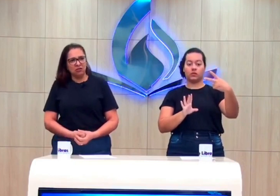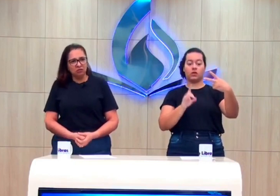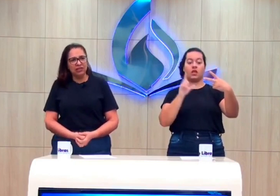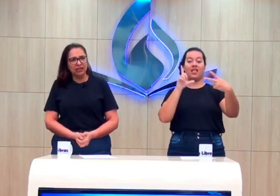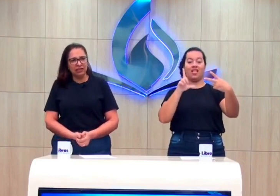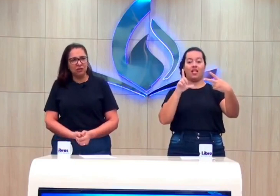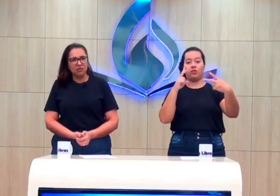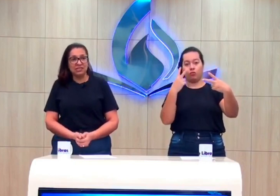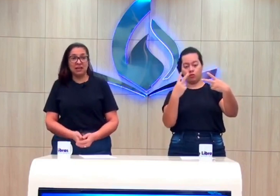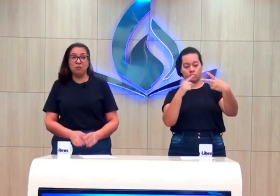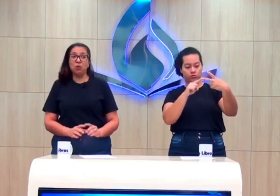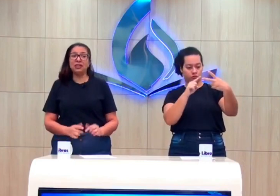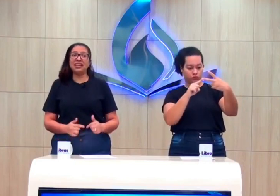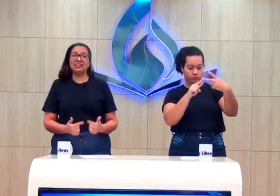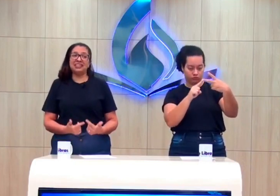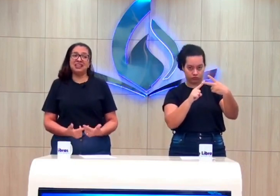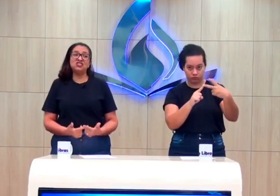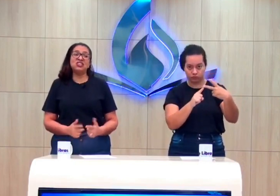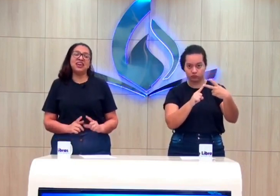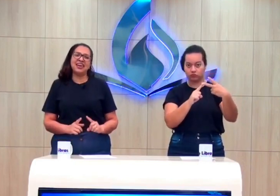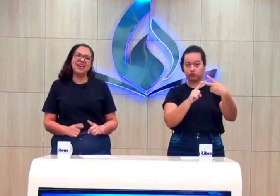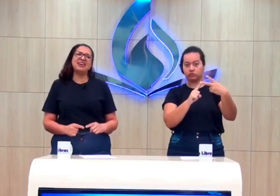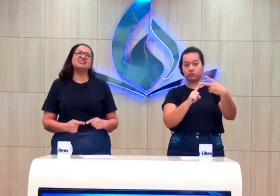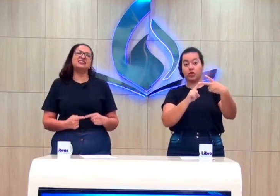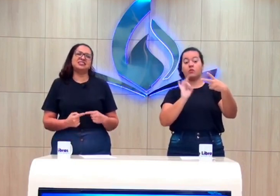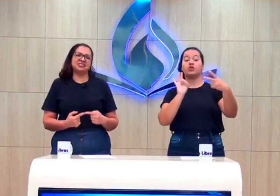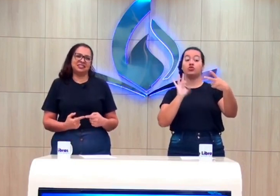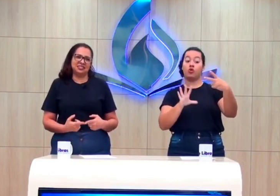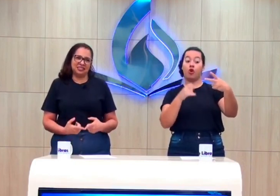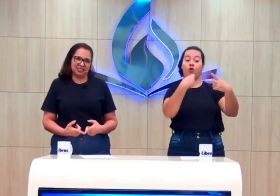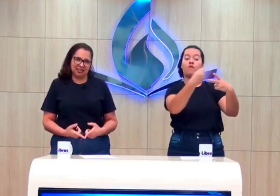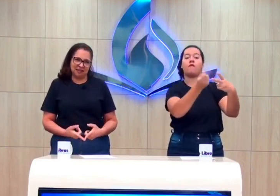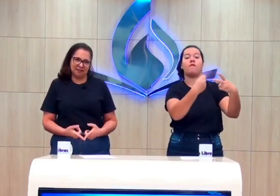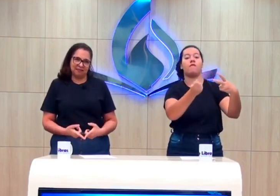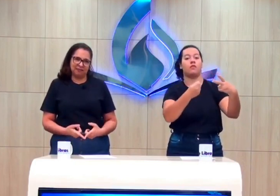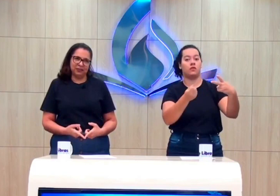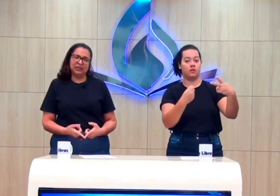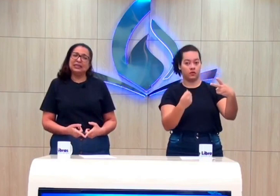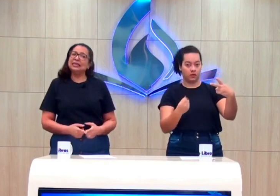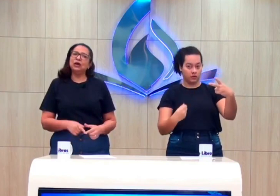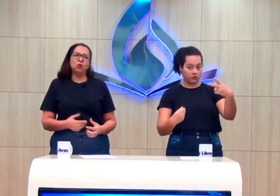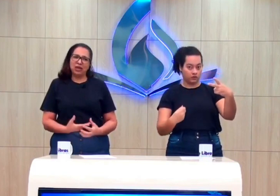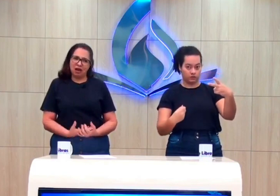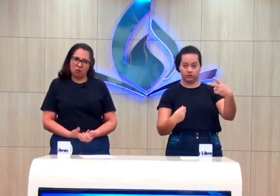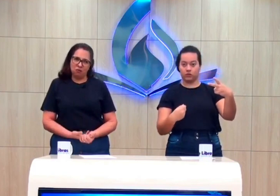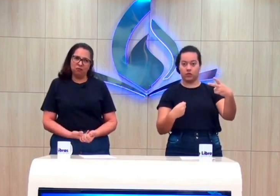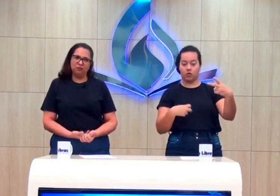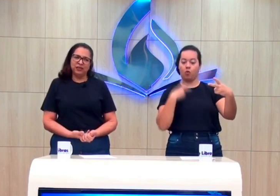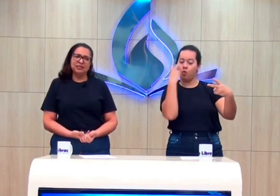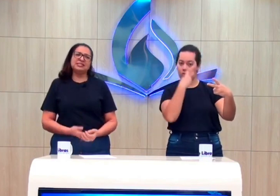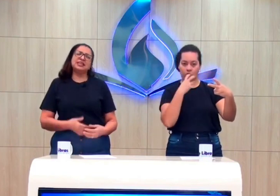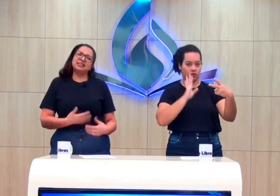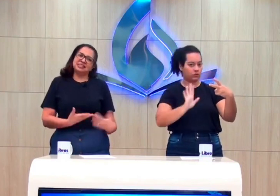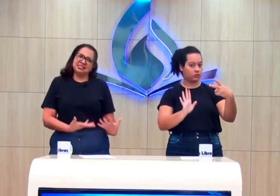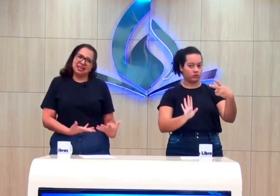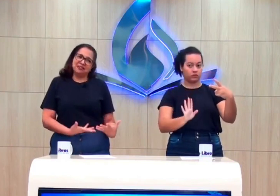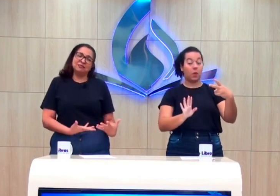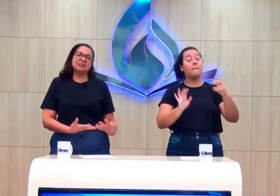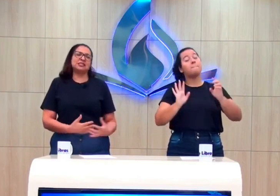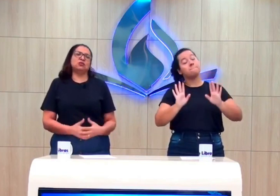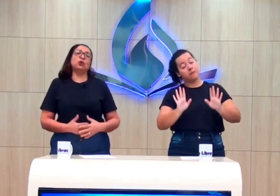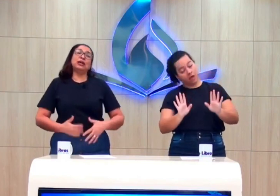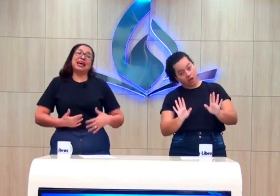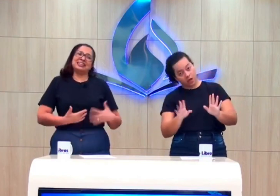a segunda língua, mas na modalidade escrita, não oral. Se ele